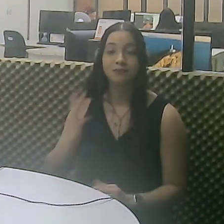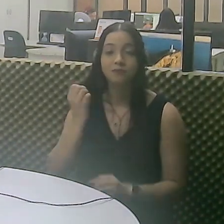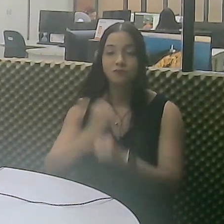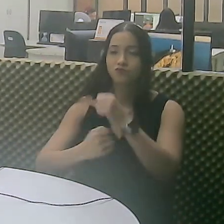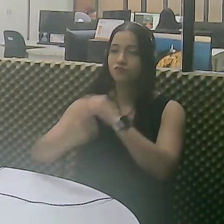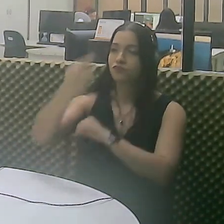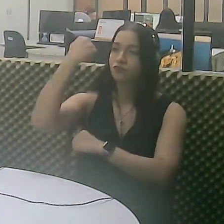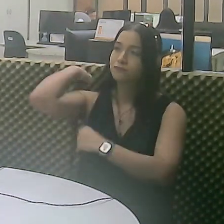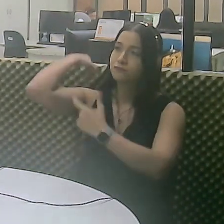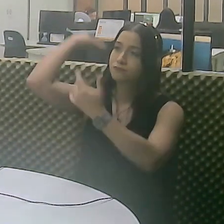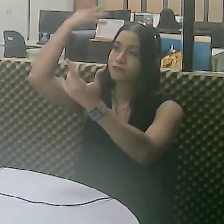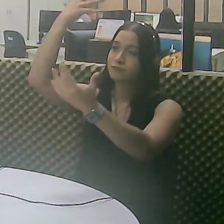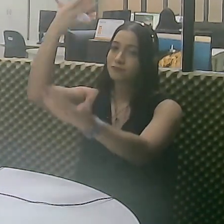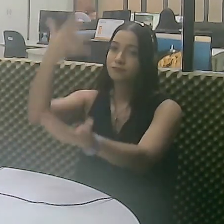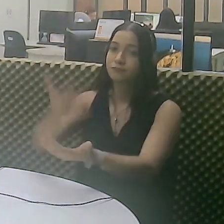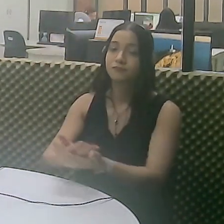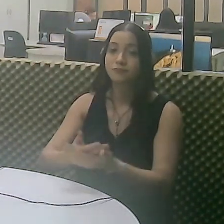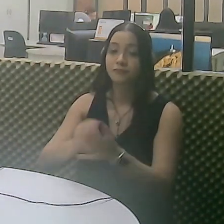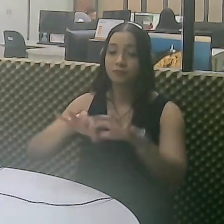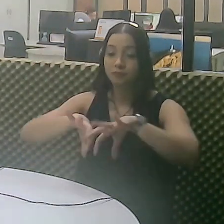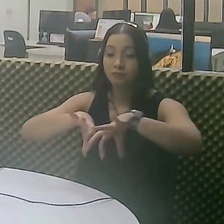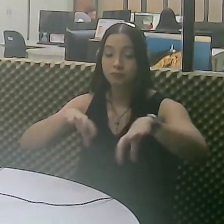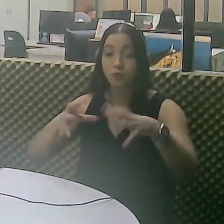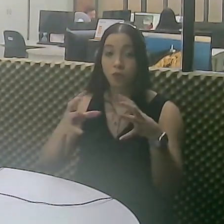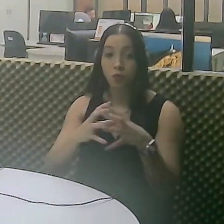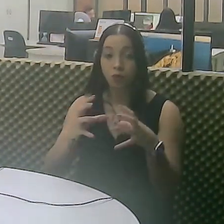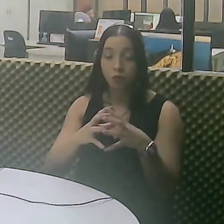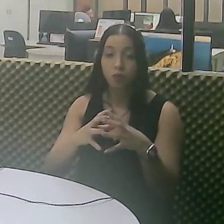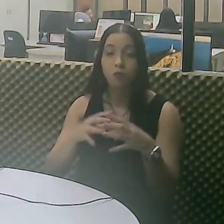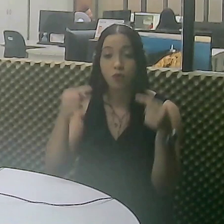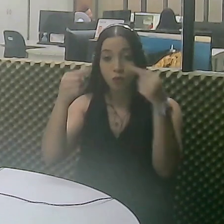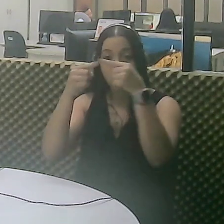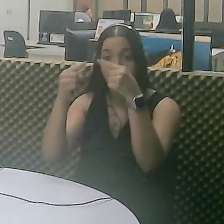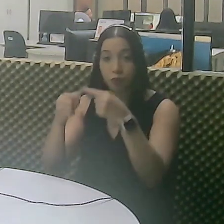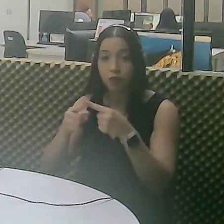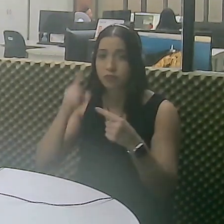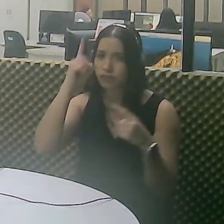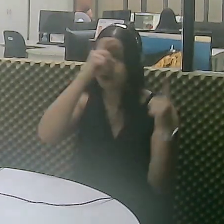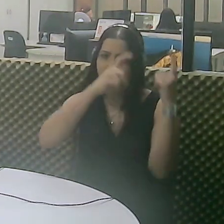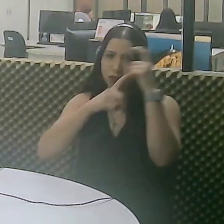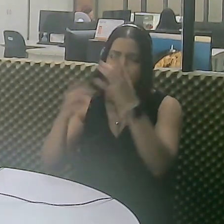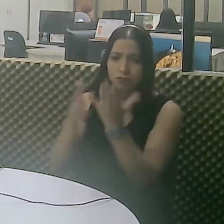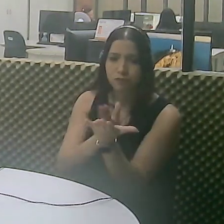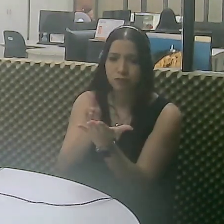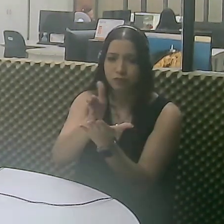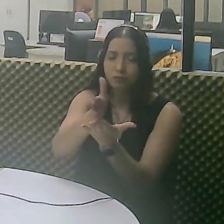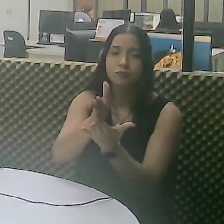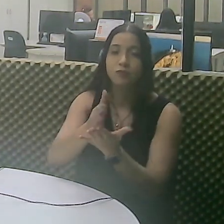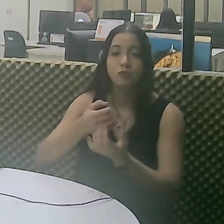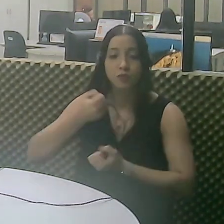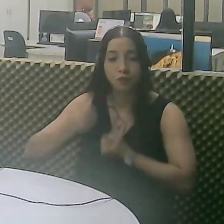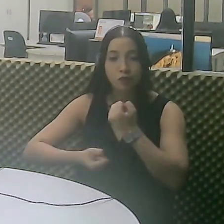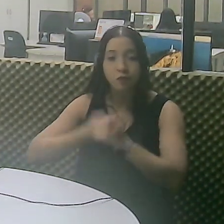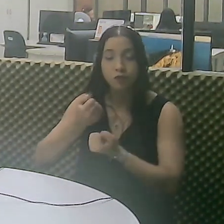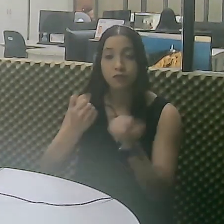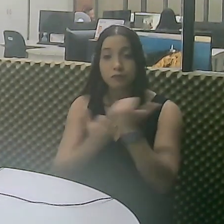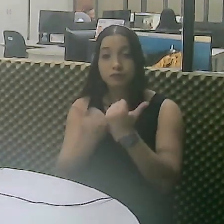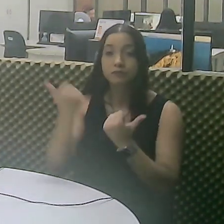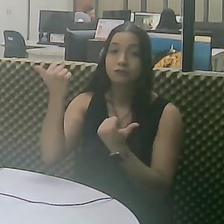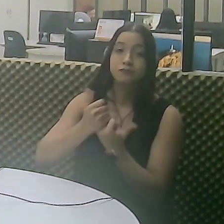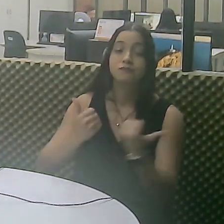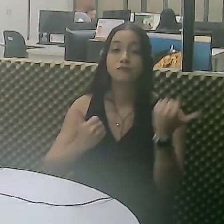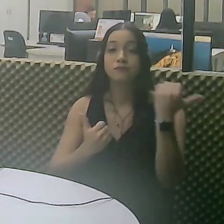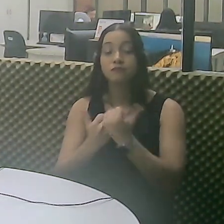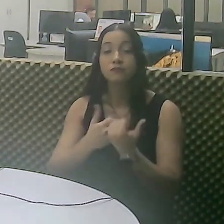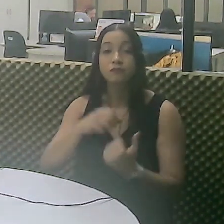anos anteriores, os participantes serão divididos em grupos, de acordo com a dificuldade do trecho, e correrão, alternadamente,